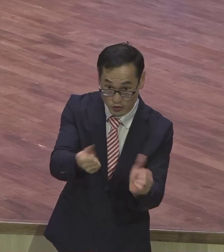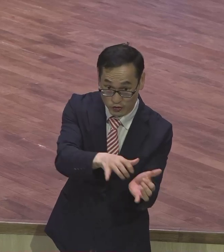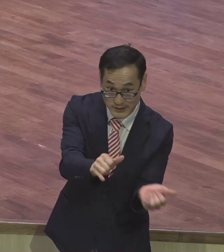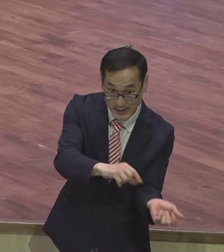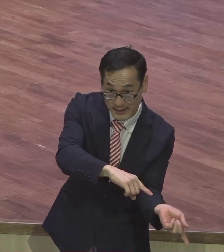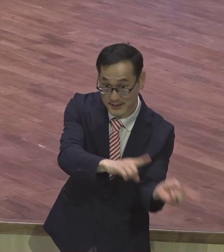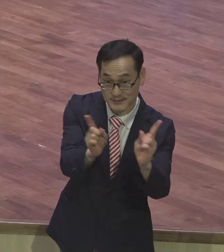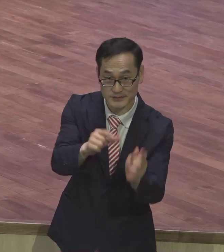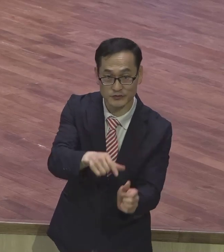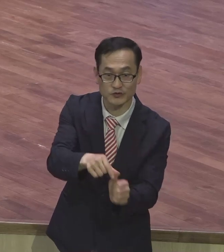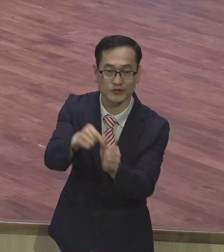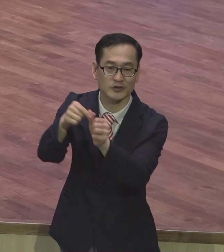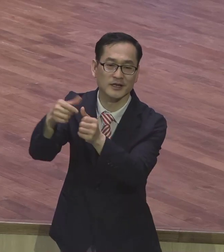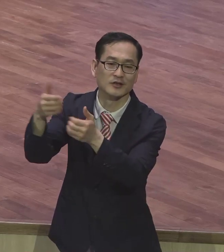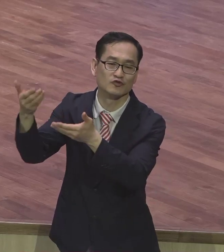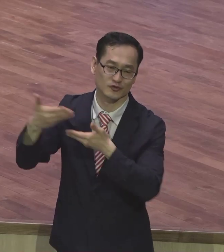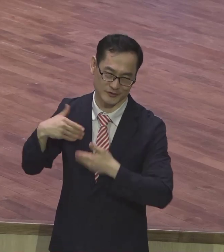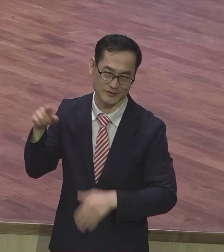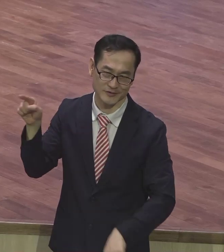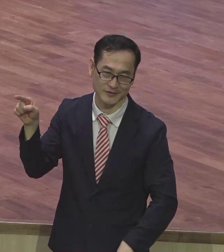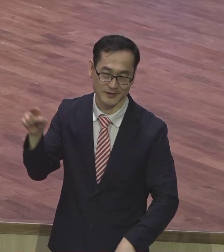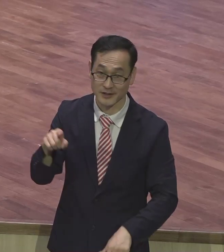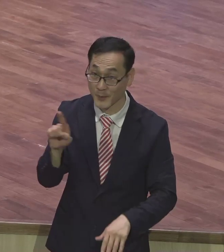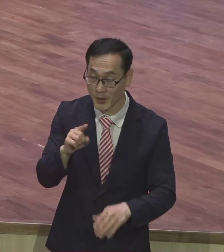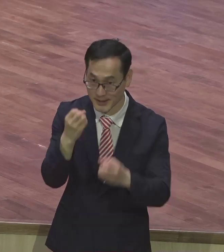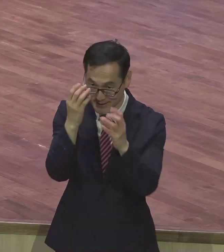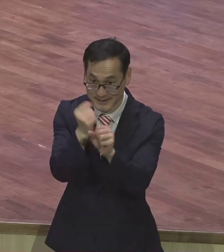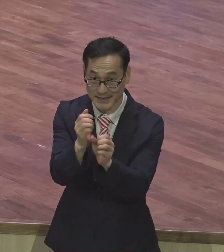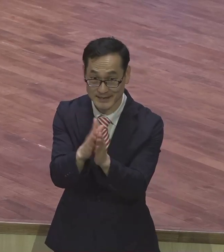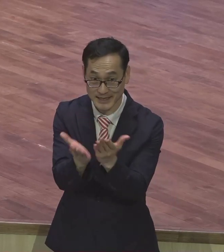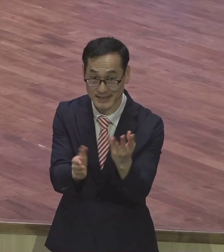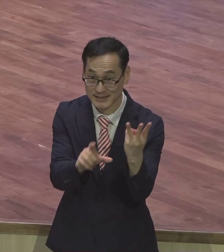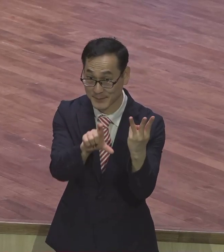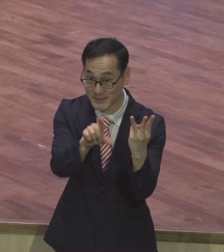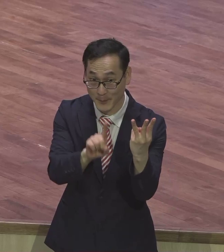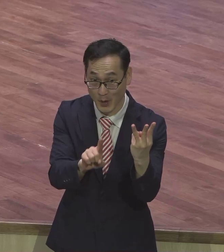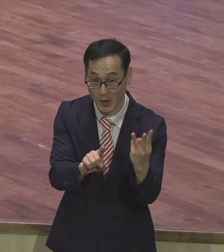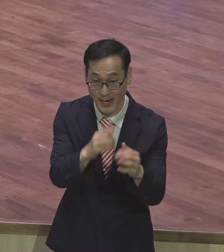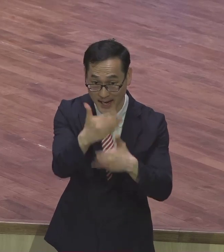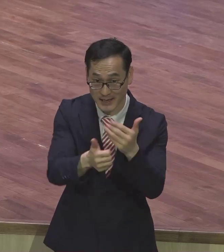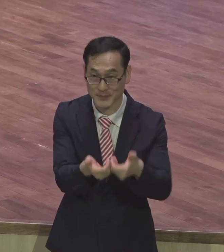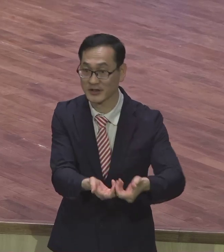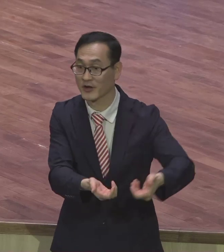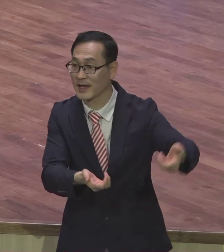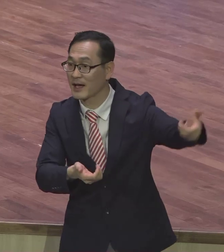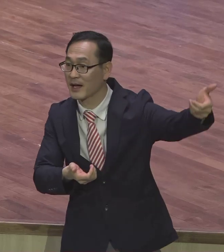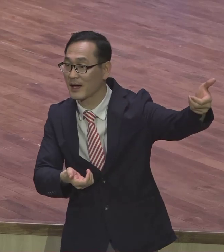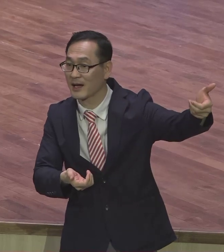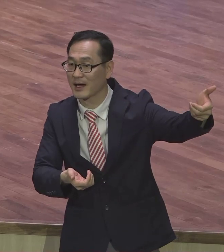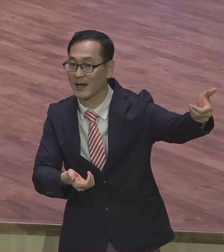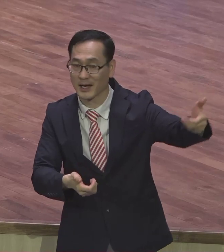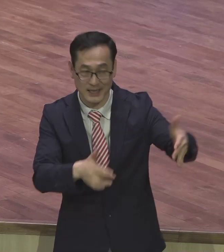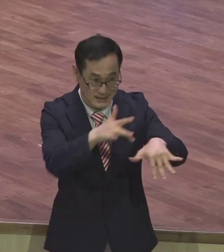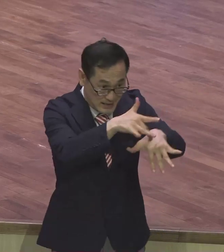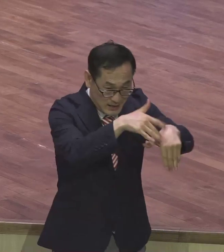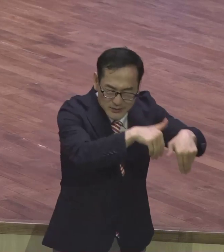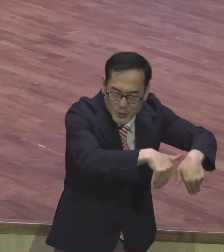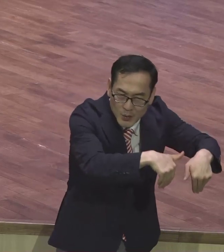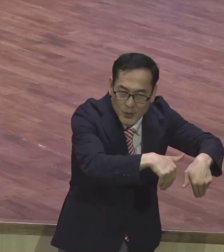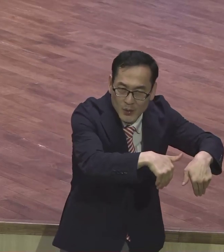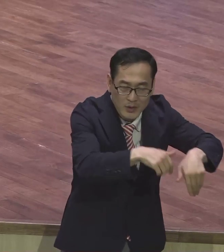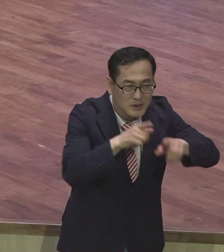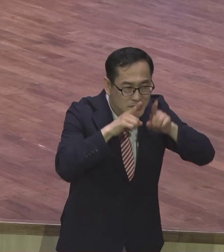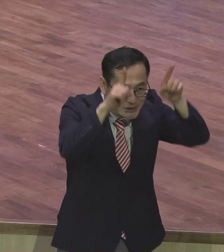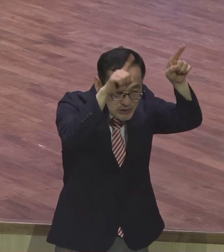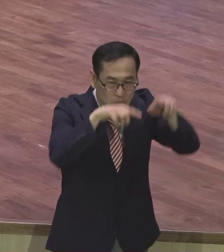이 무슨 말이냐 상세기 3장을 통해서 하나님 떠난 인간 죄 가운데 사단 종로를 타면서 영원한